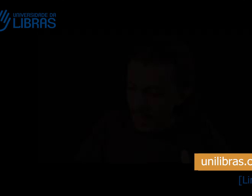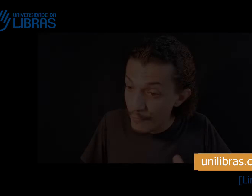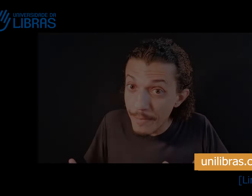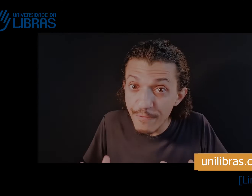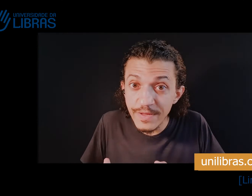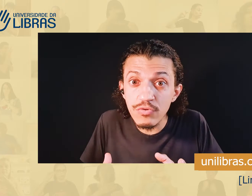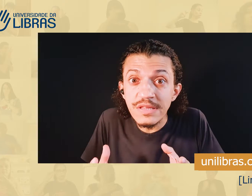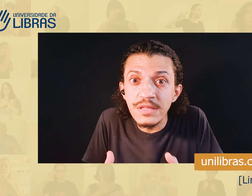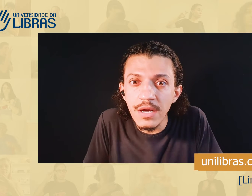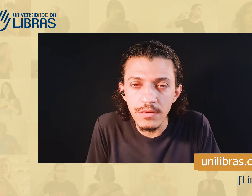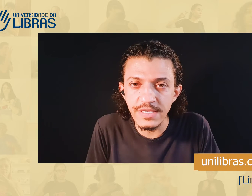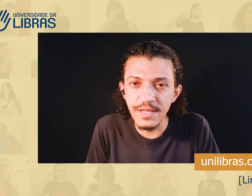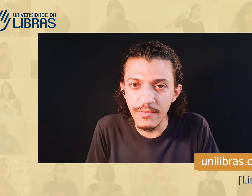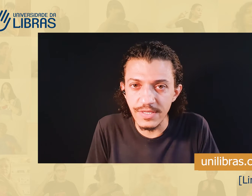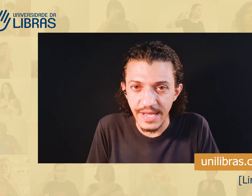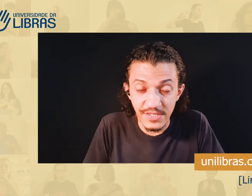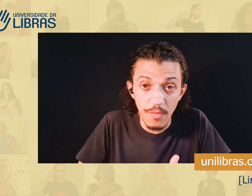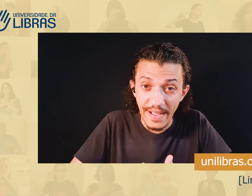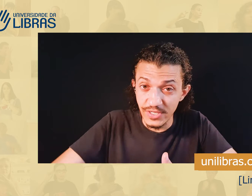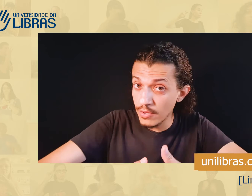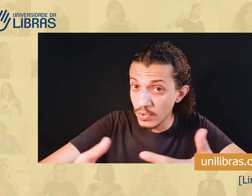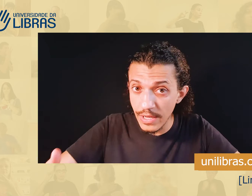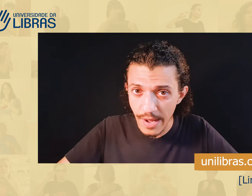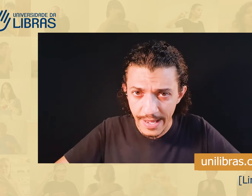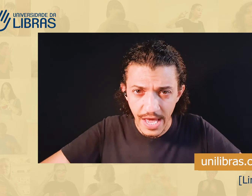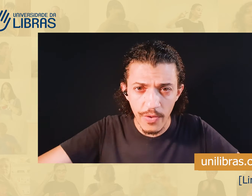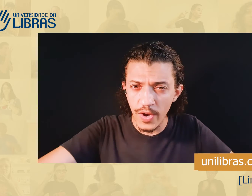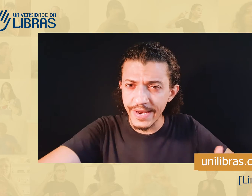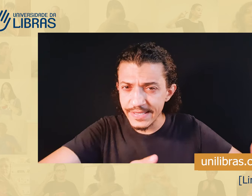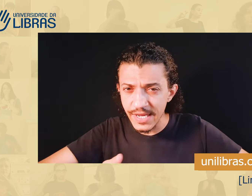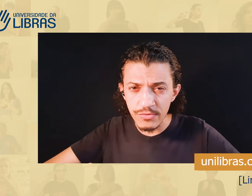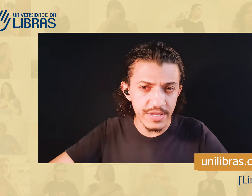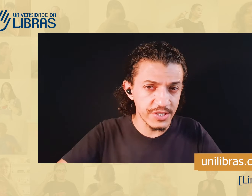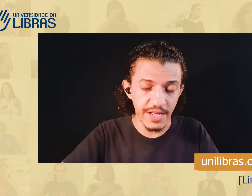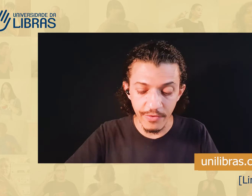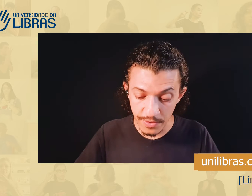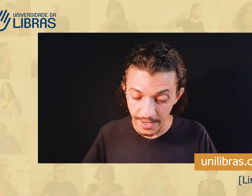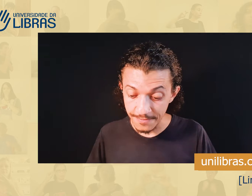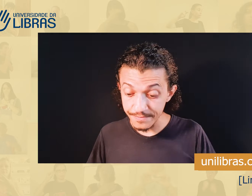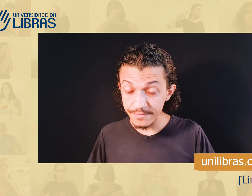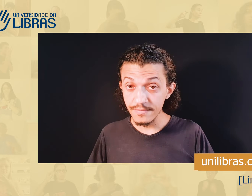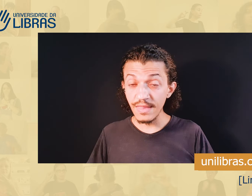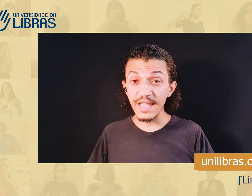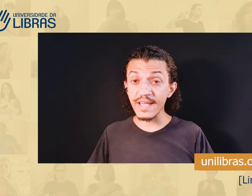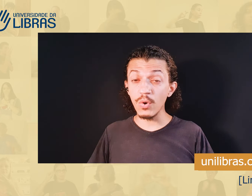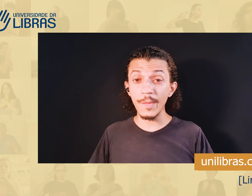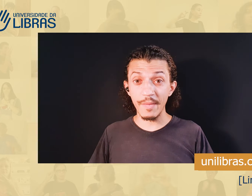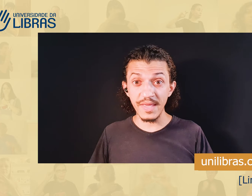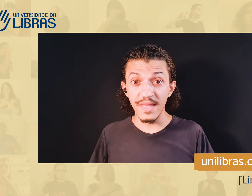fui aprofundando tanto na escrita da língua de sinais, compartilhando tudo ali com a Raquel e organizando tudo que a gente estava encontrando, que a Raquel olhou para mim